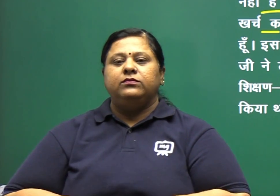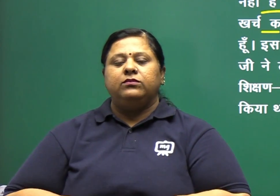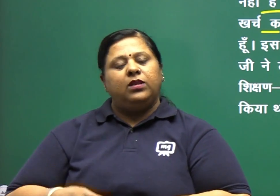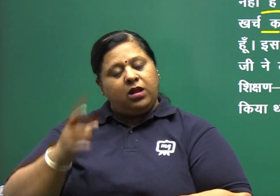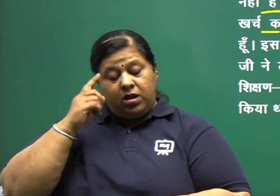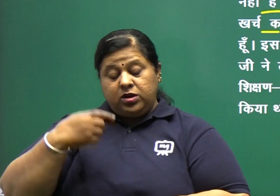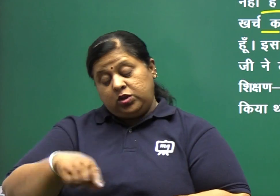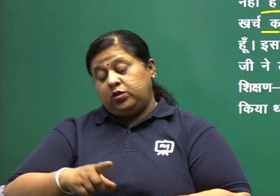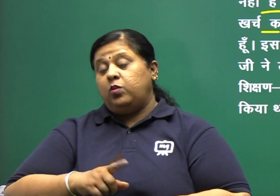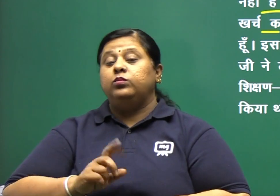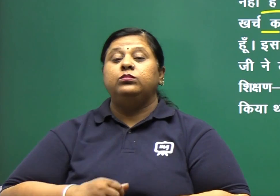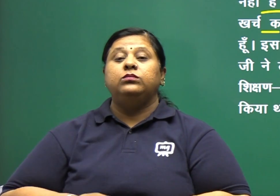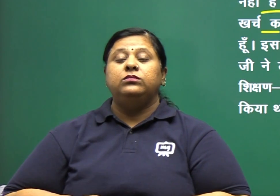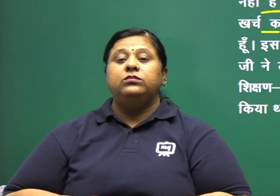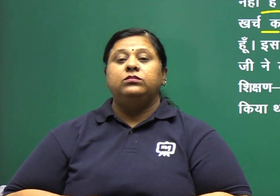कर सकता हूं।